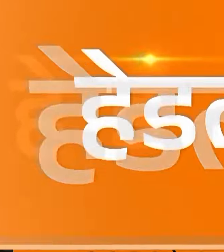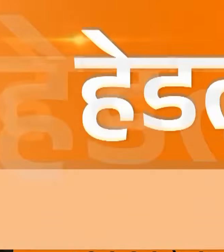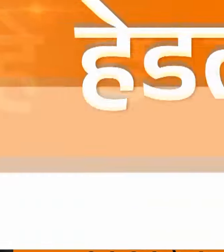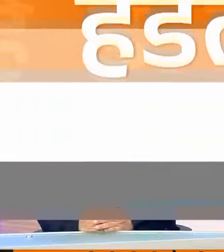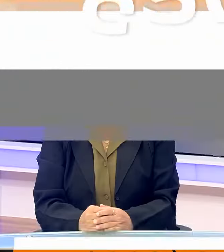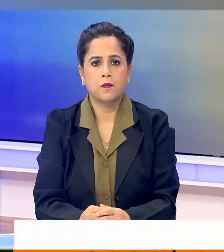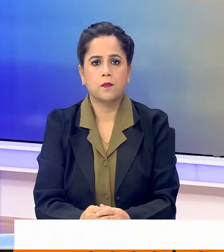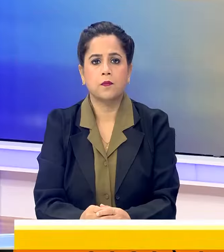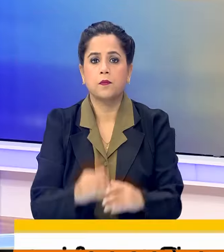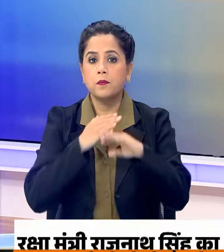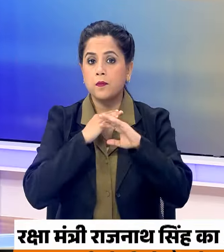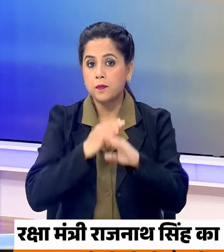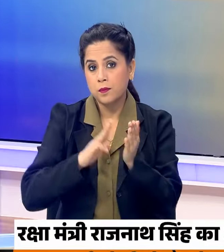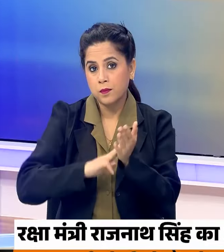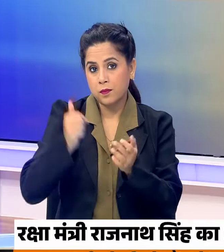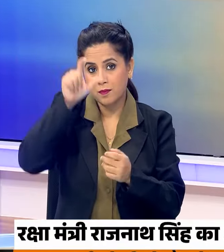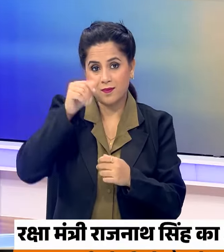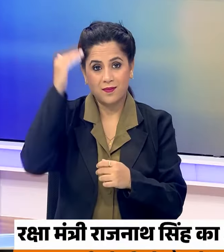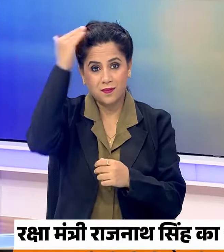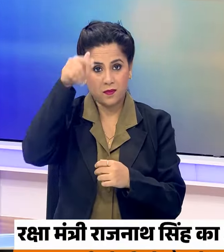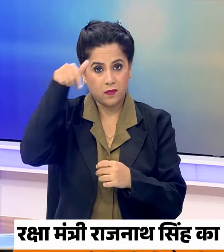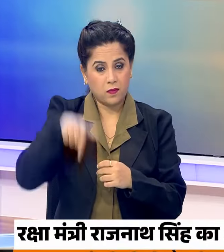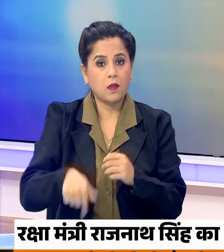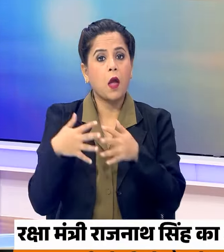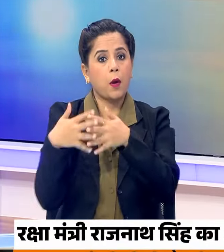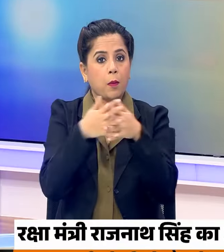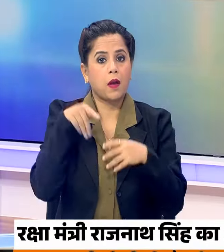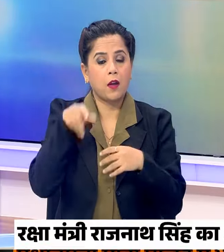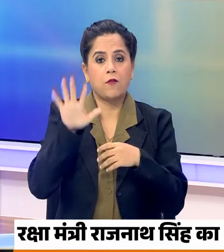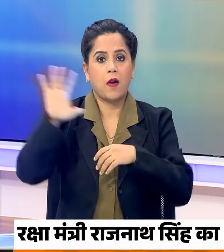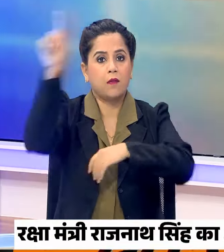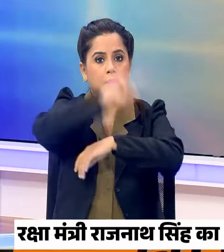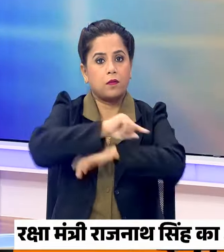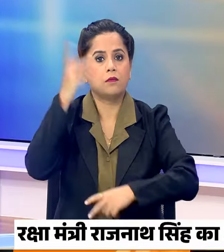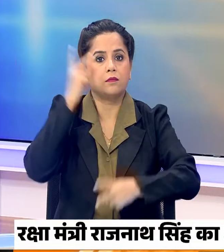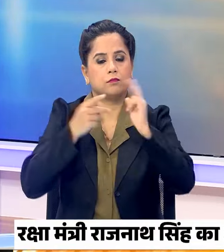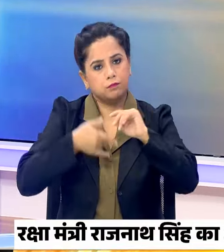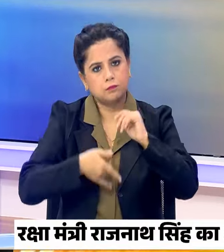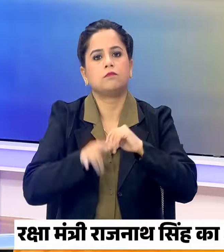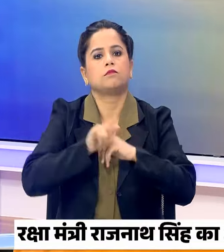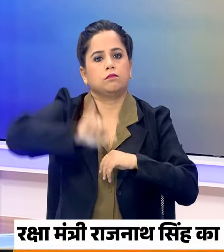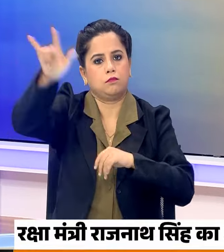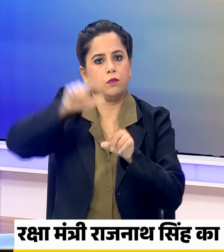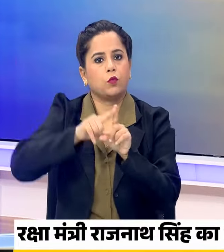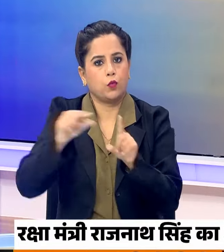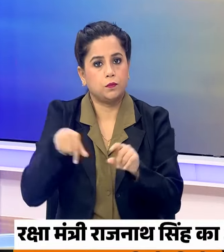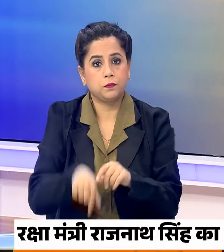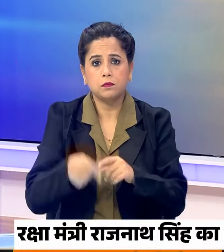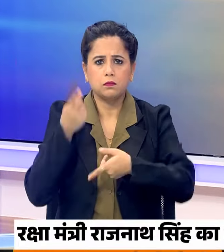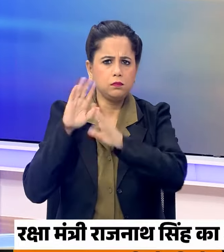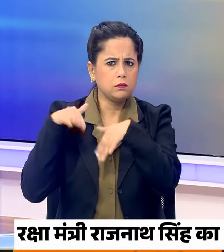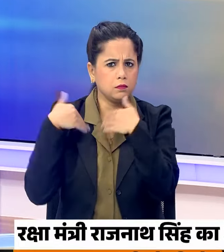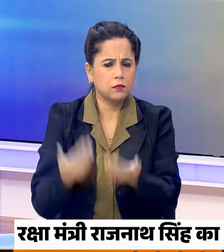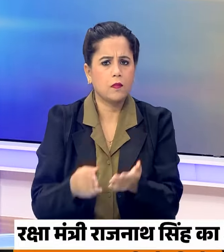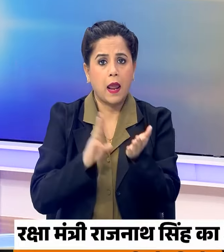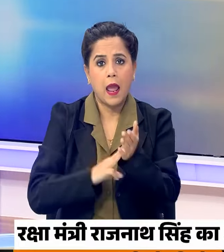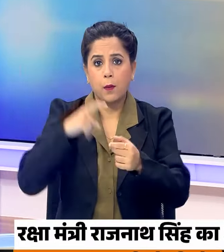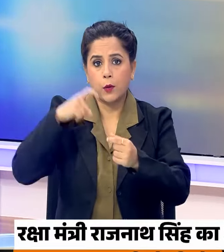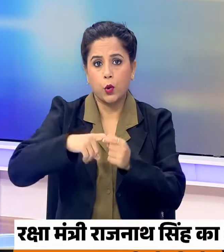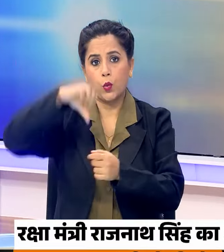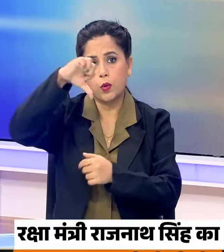मार्च रक्षा मंत्री राजनाथ सिंह आज अमेरिका के पांच दिवसीय दौरे पर होंगे रवाना ऐतिहासिक एम क